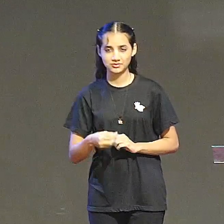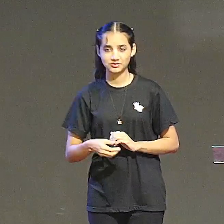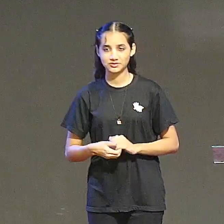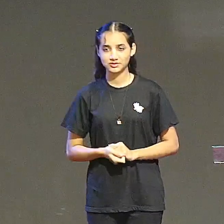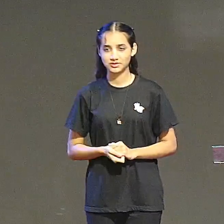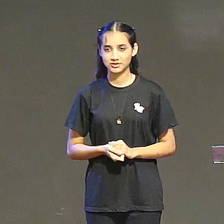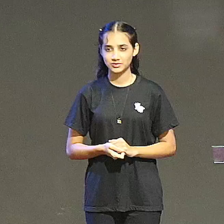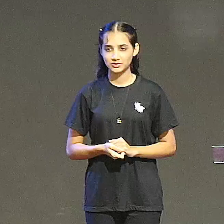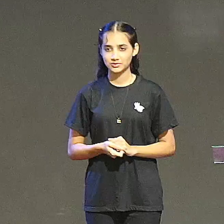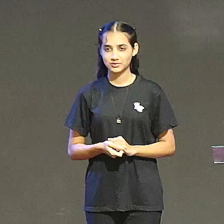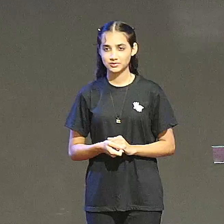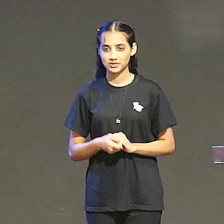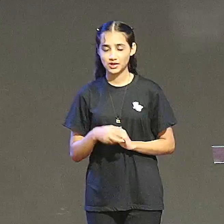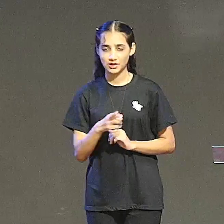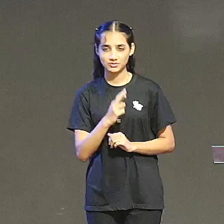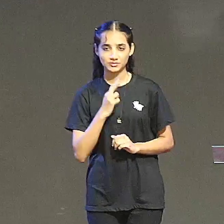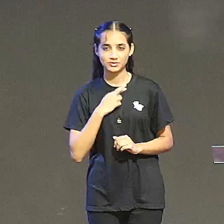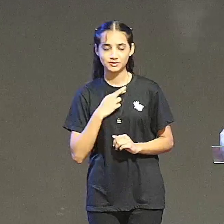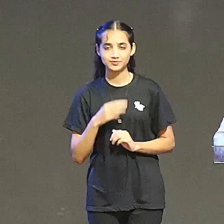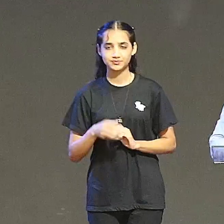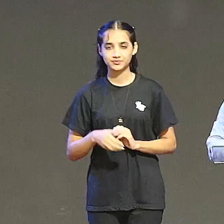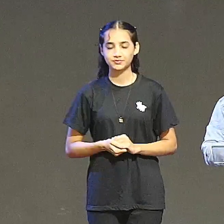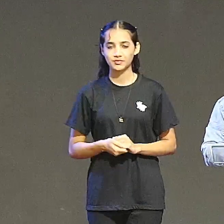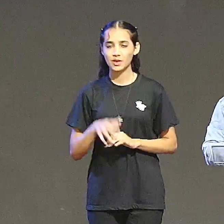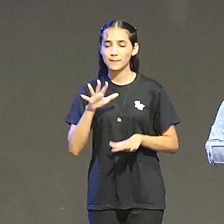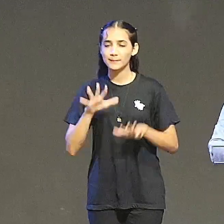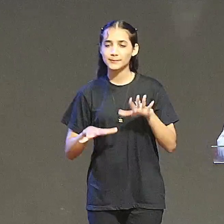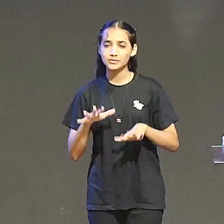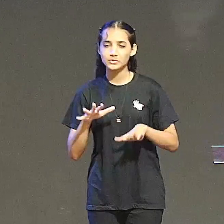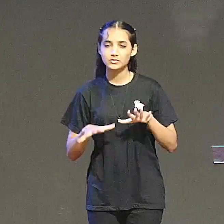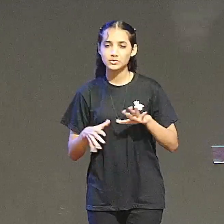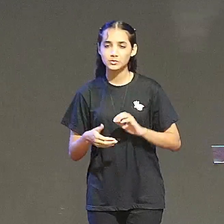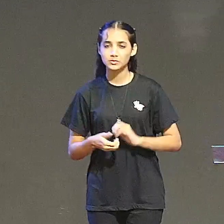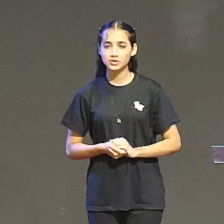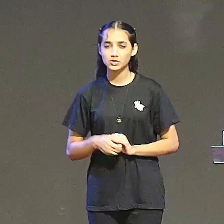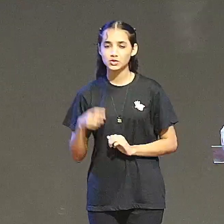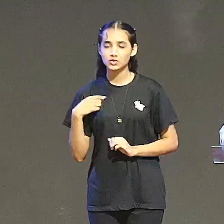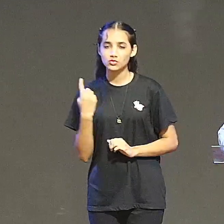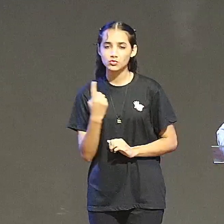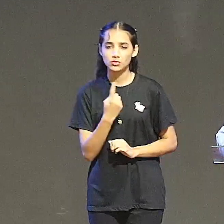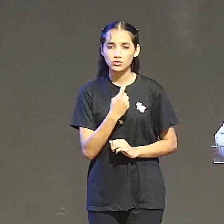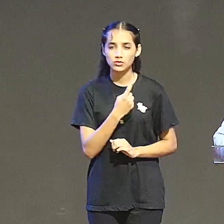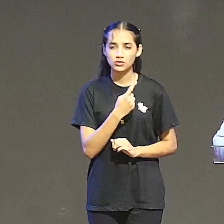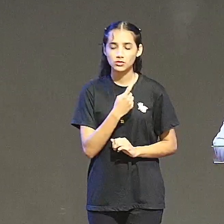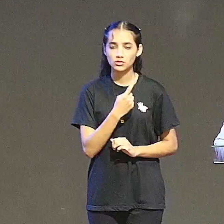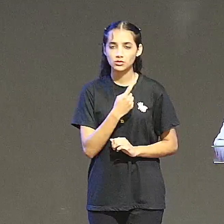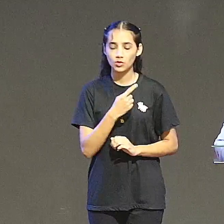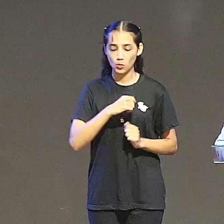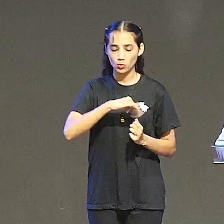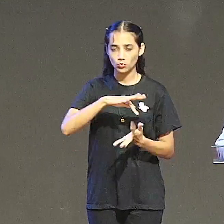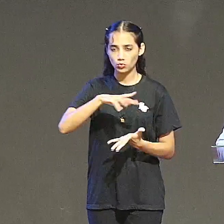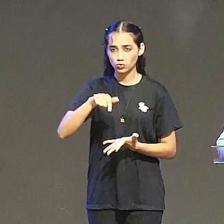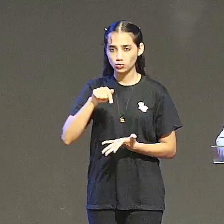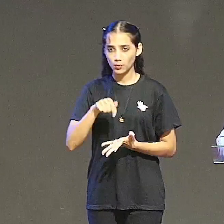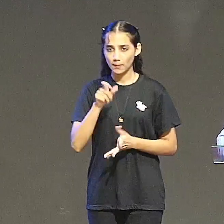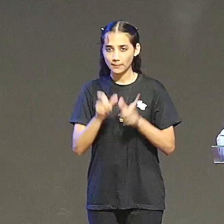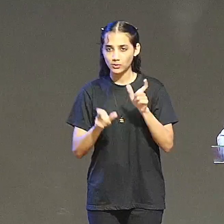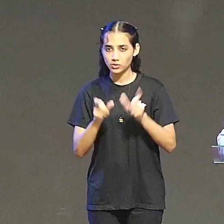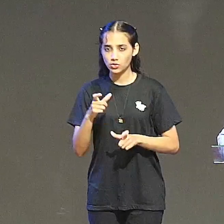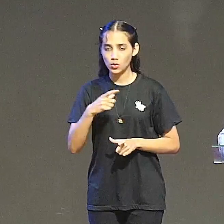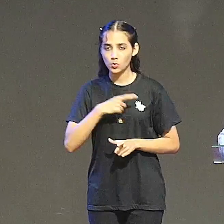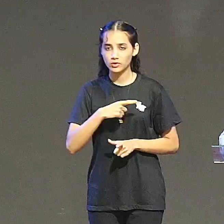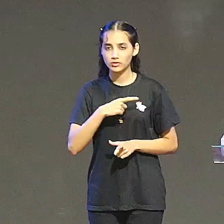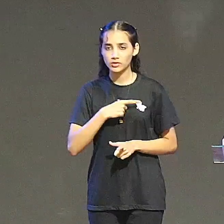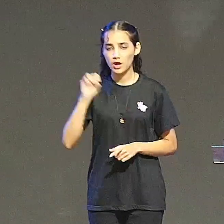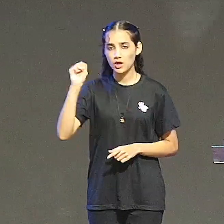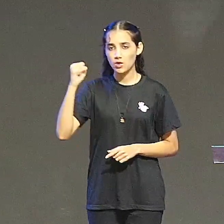vocês estima-se que nós já temos passado de 8 bilhões de seres humanos